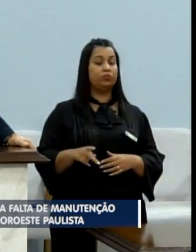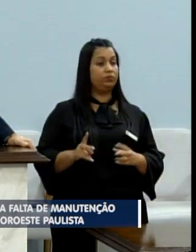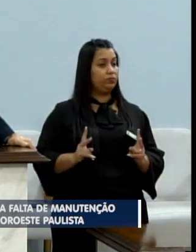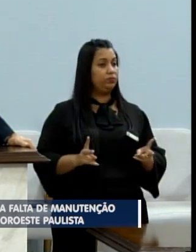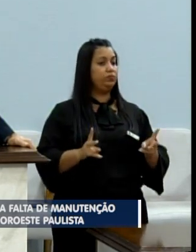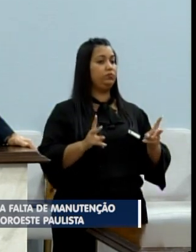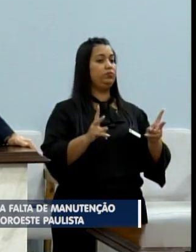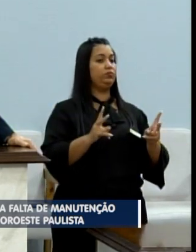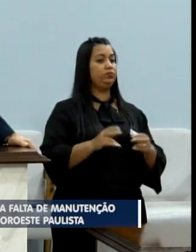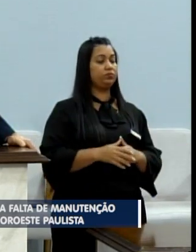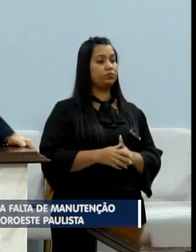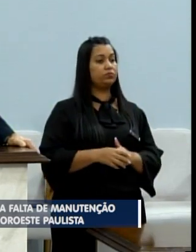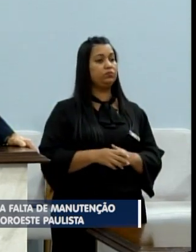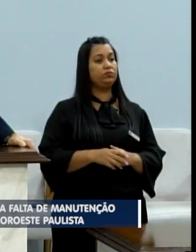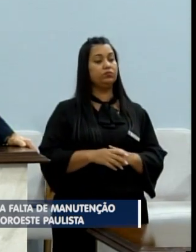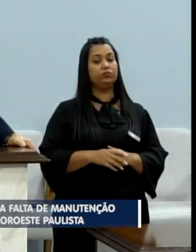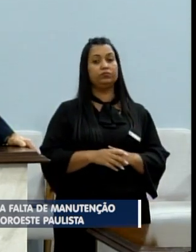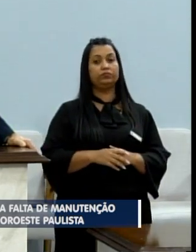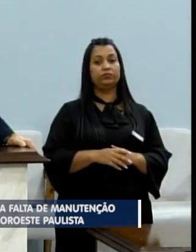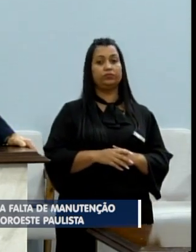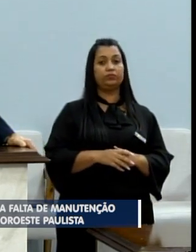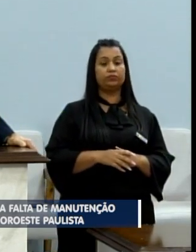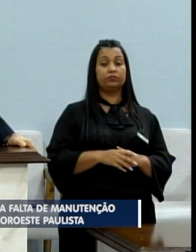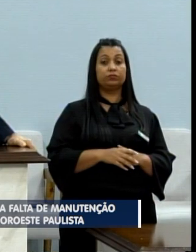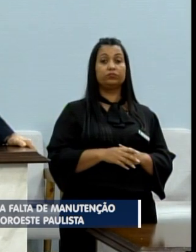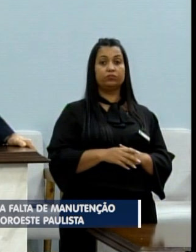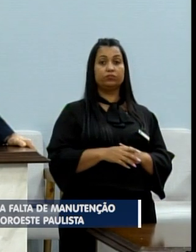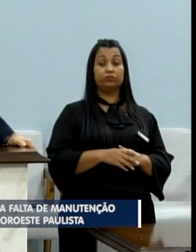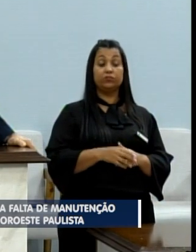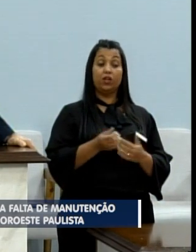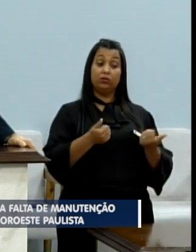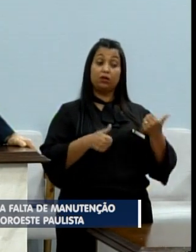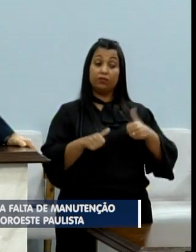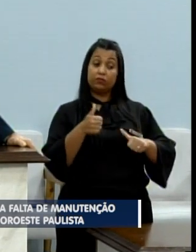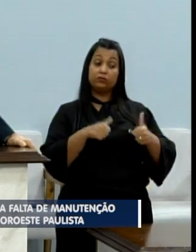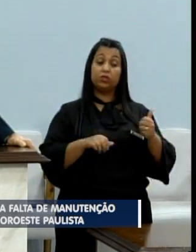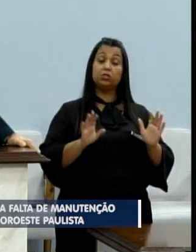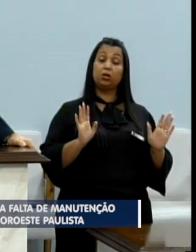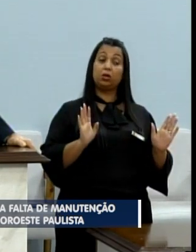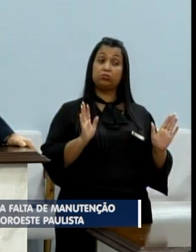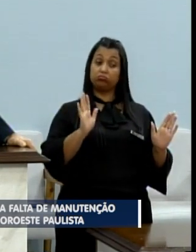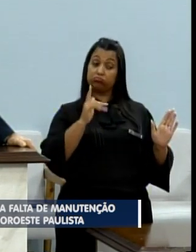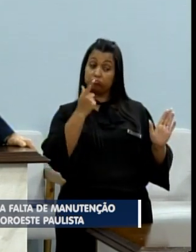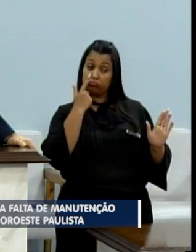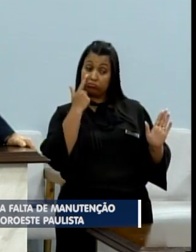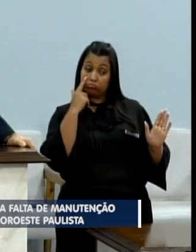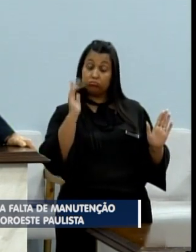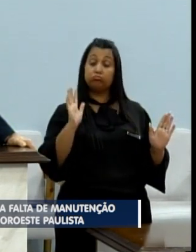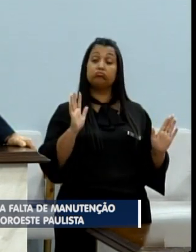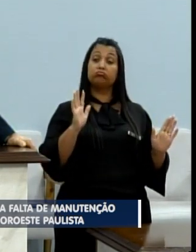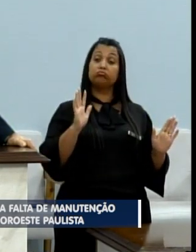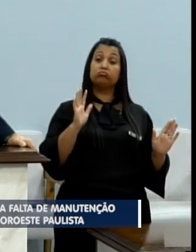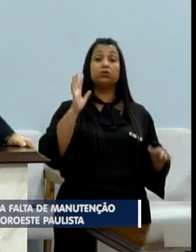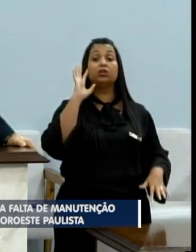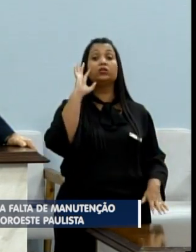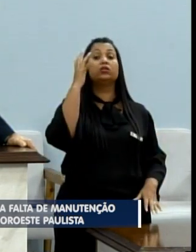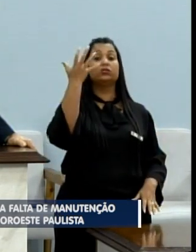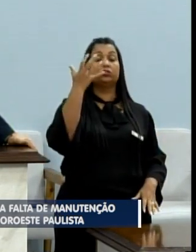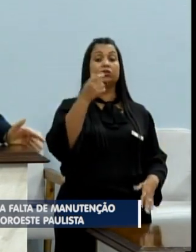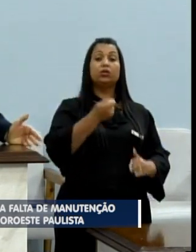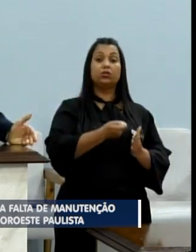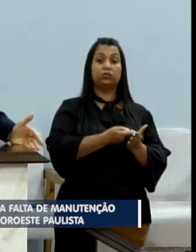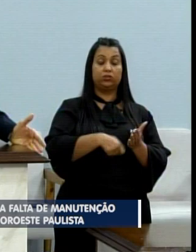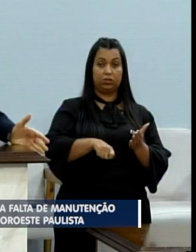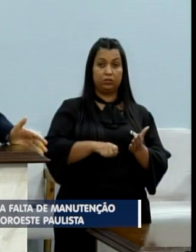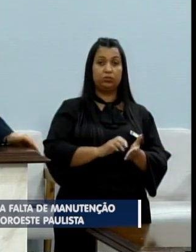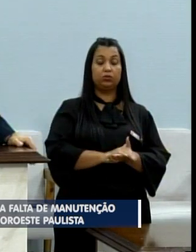sempre colocou assim, que ele estava avaliando para poder. Né? Então, decidi em relação à sua